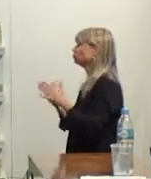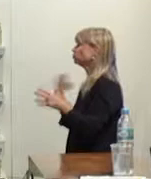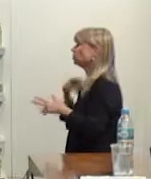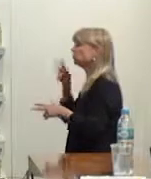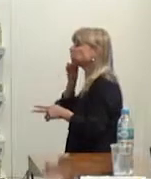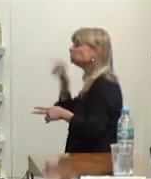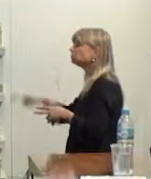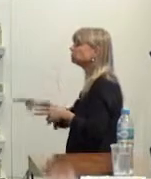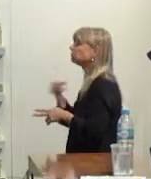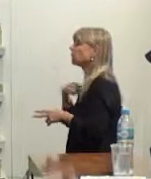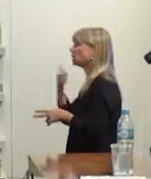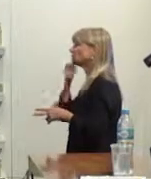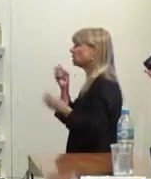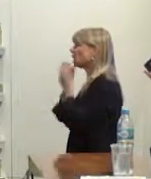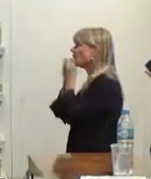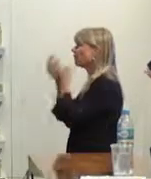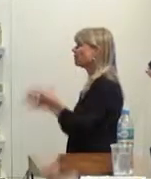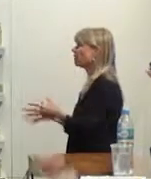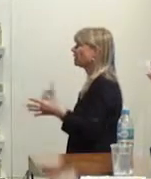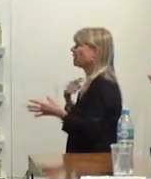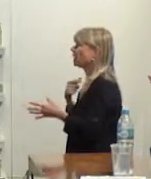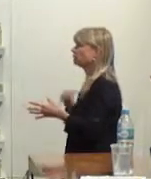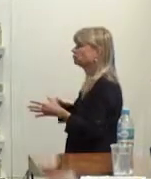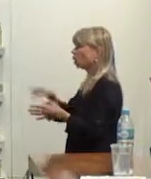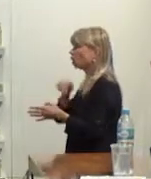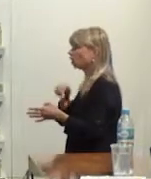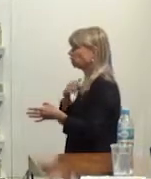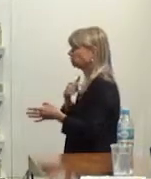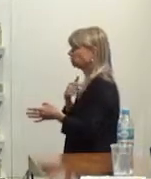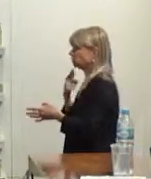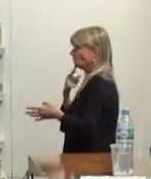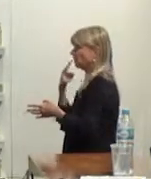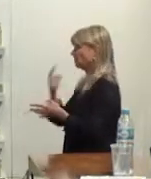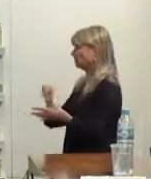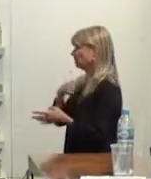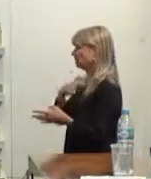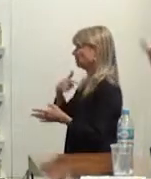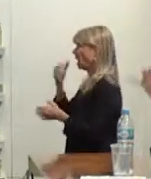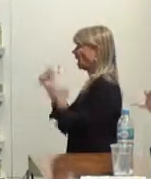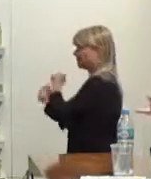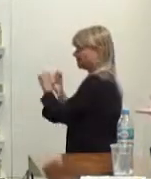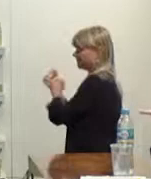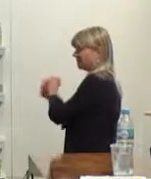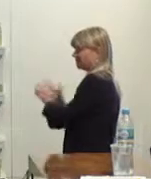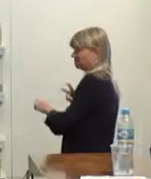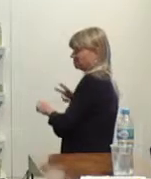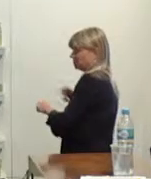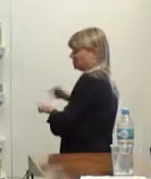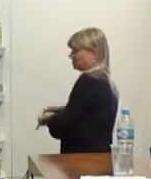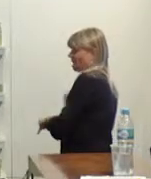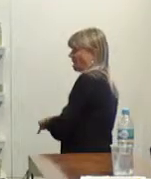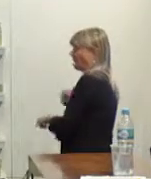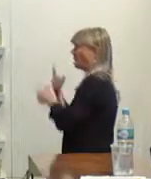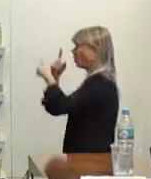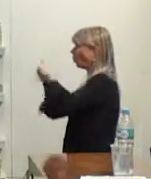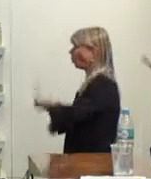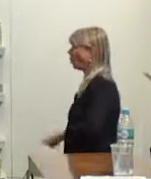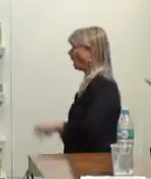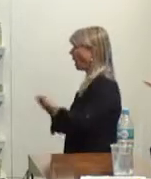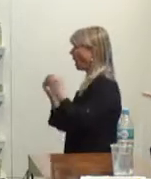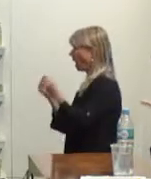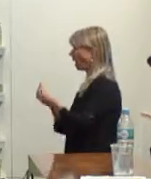mirar si en las declaraciones que hace Metrovías y en su rendición de cuentas anual, en